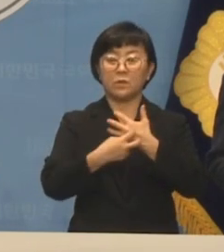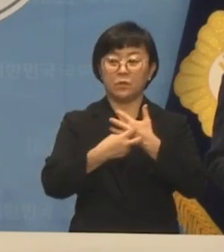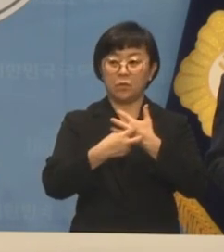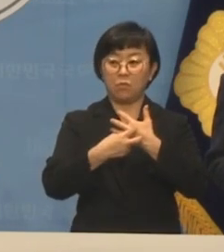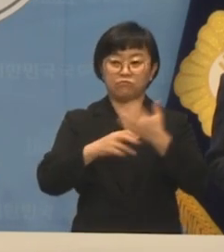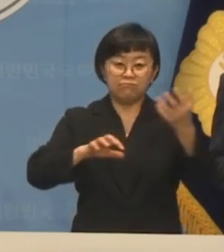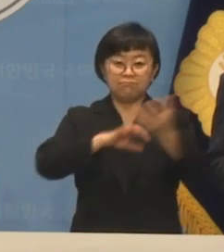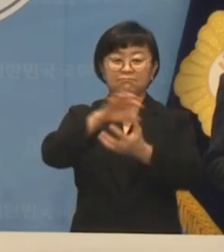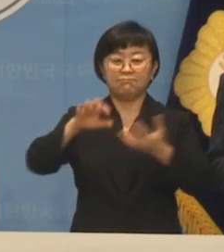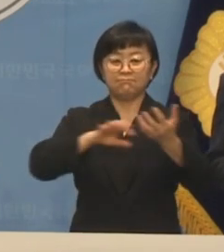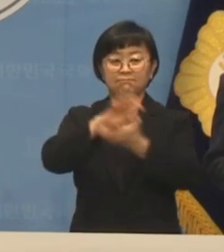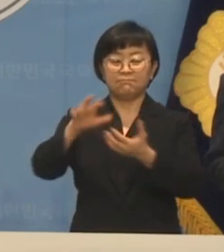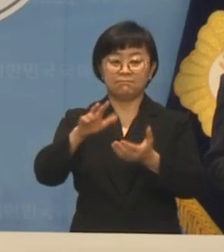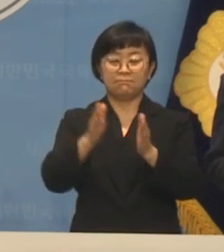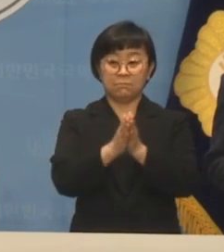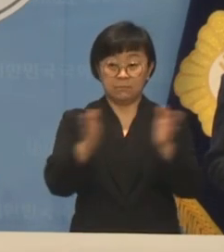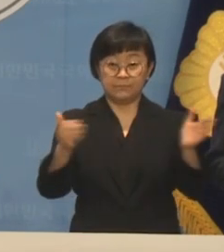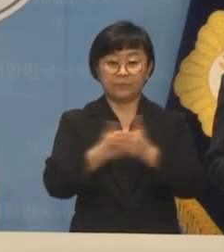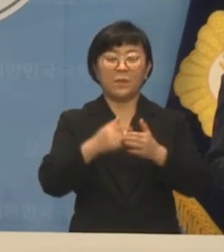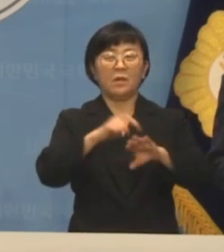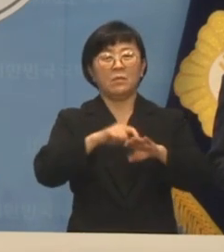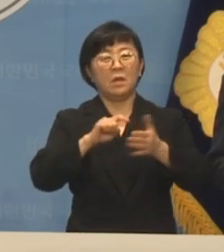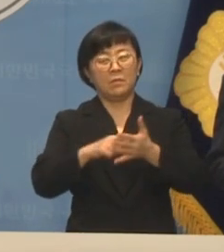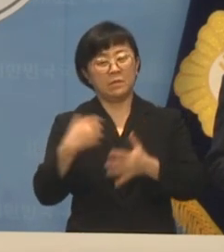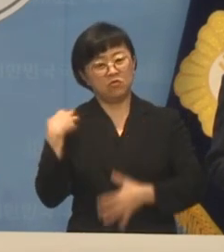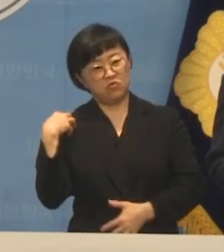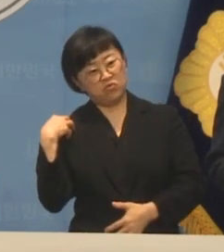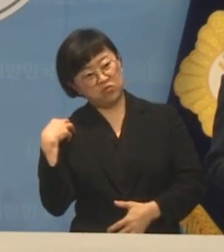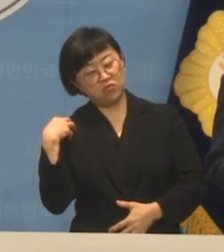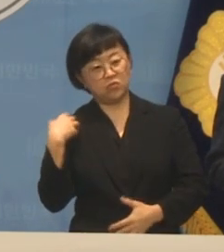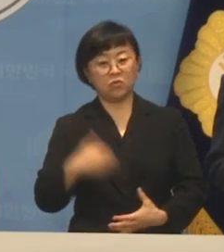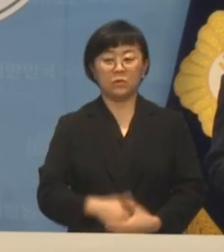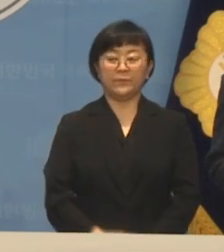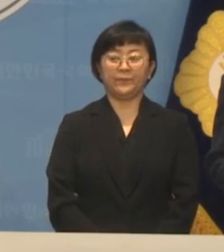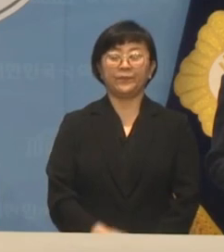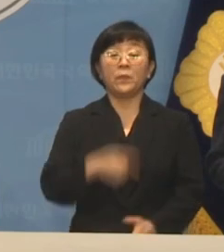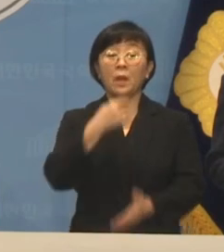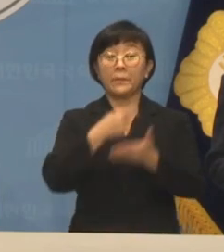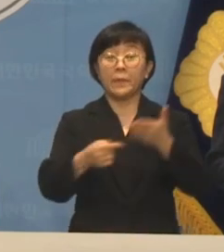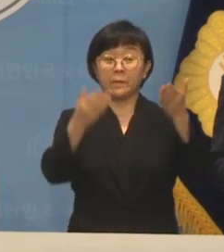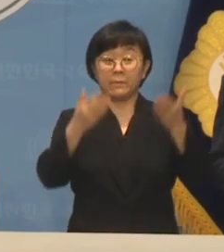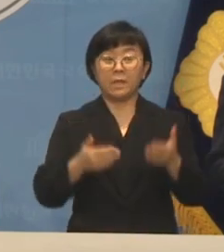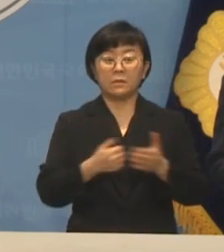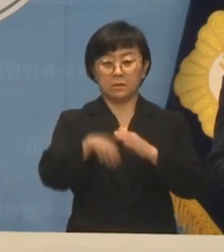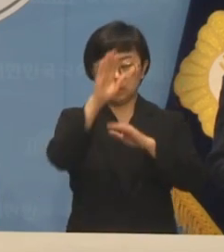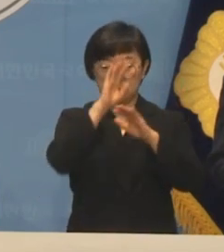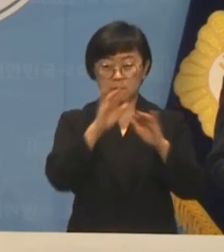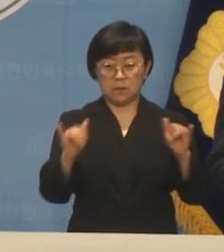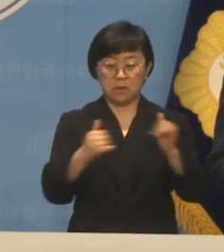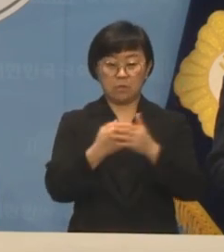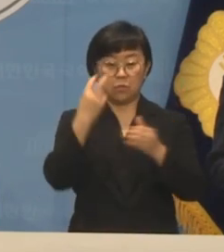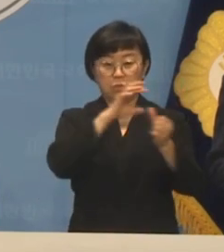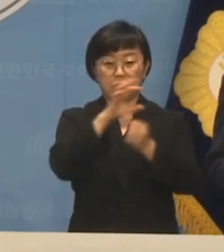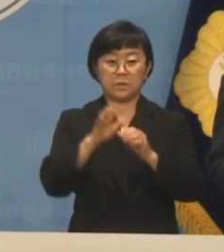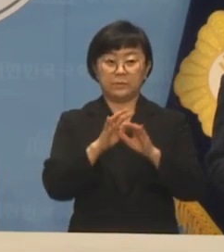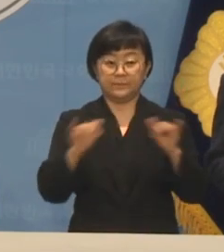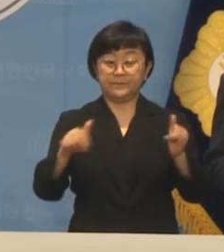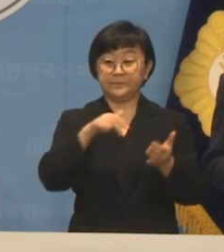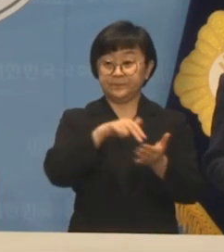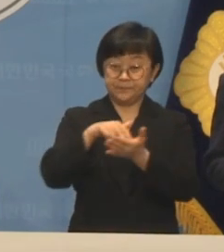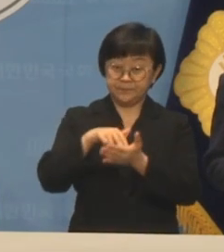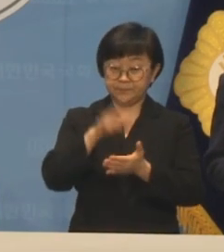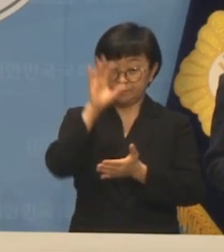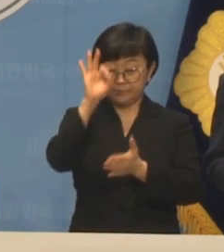대란의 시작입니다. 마음이 참 무겁고 피해를 보실 환자와 보호자들